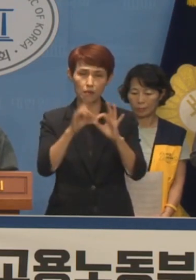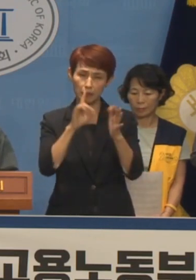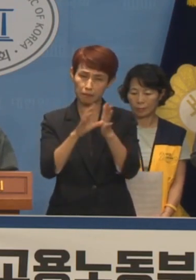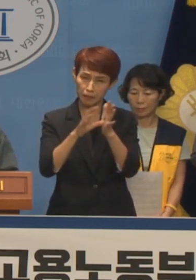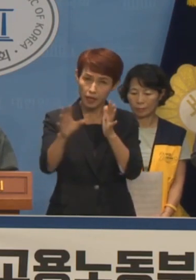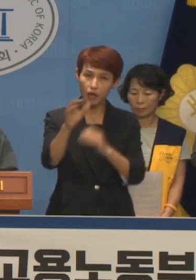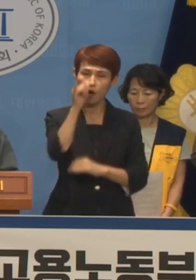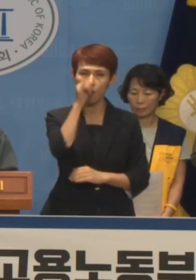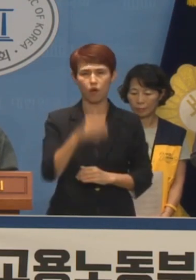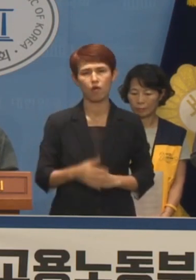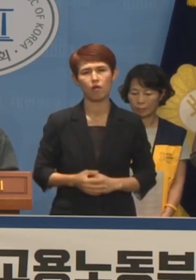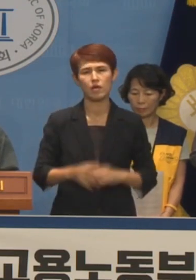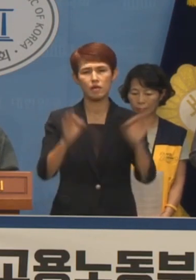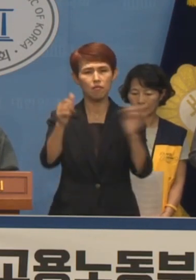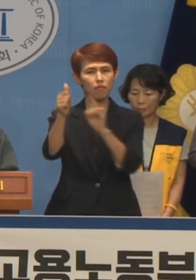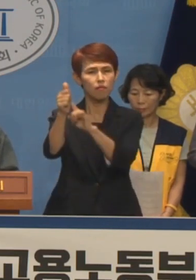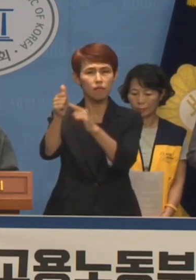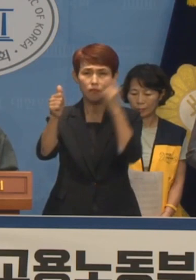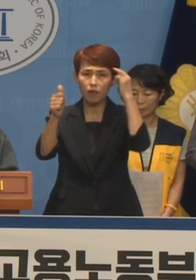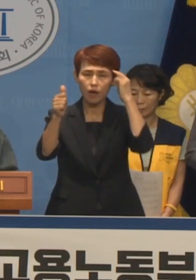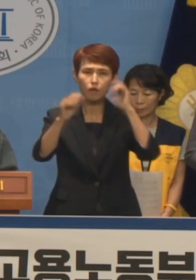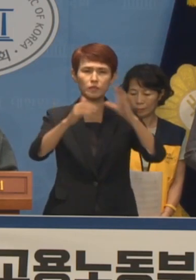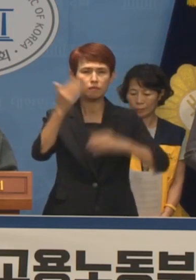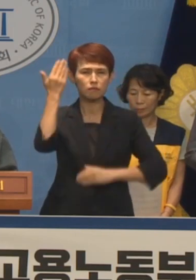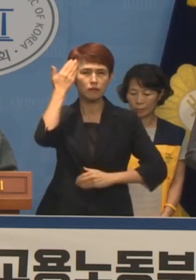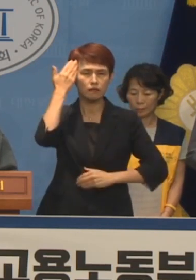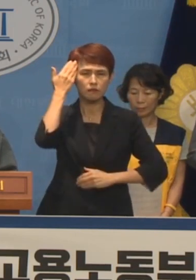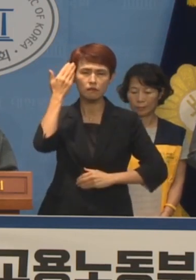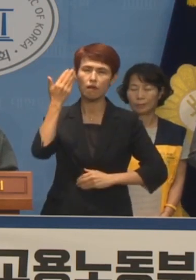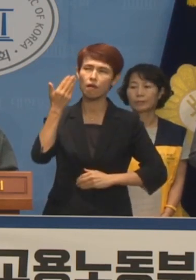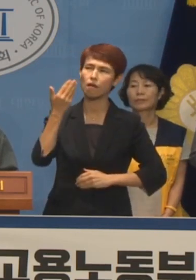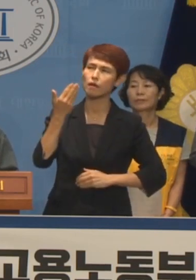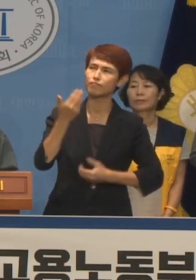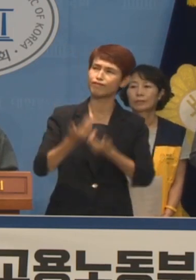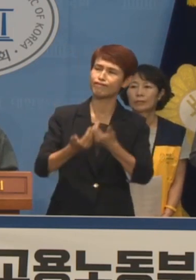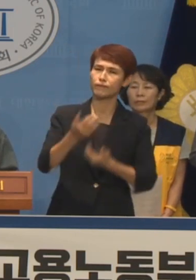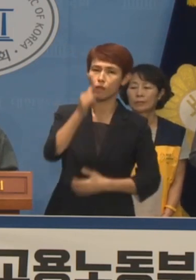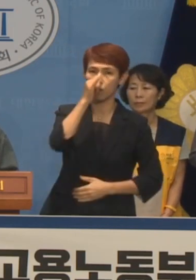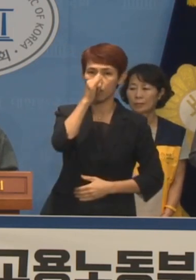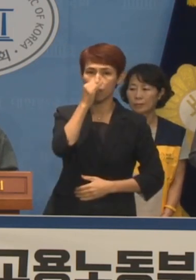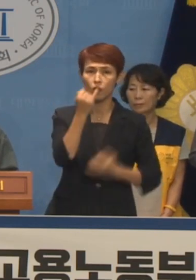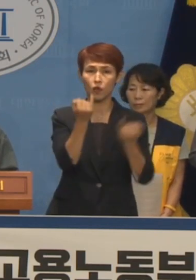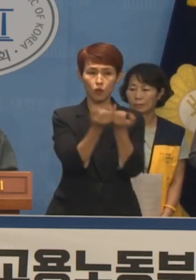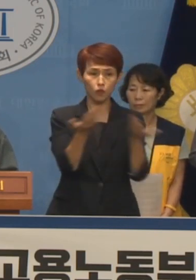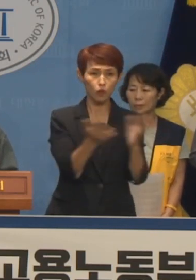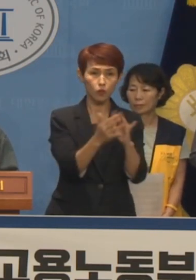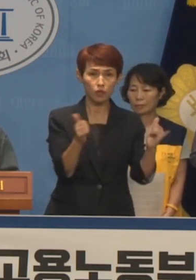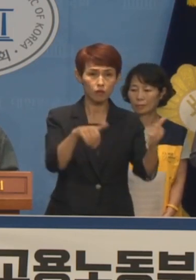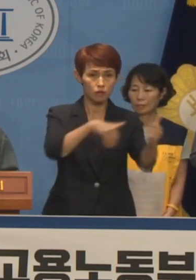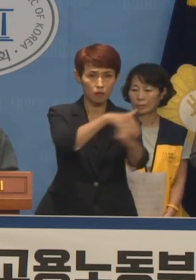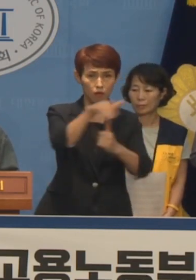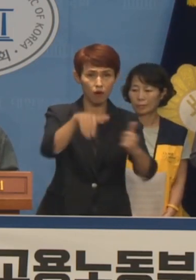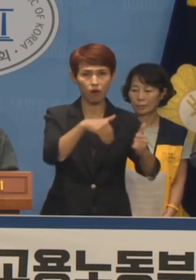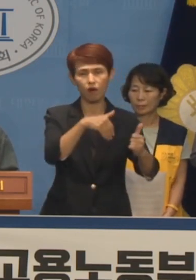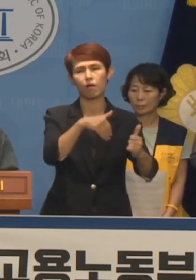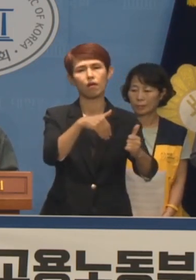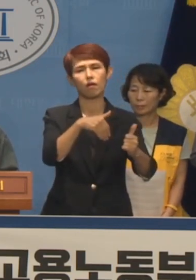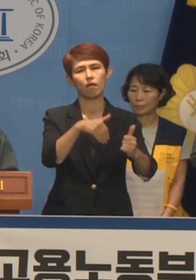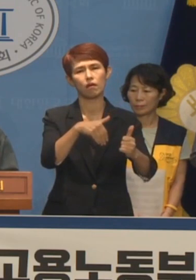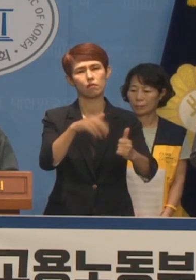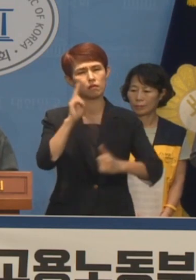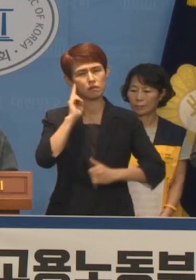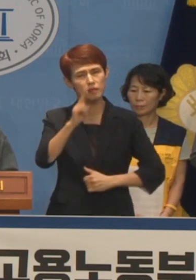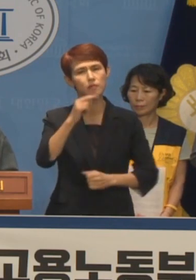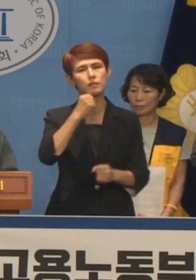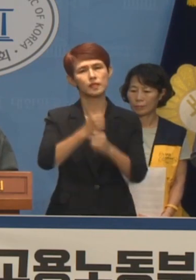김 후보자의 인식은 국민의 상식선을 넘었을 뿐만 아니라 여성 노동자들의 현실을 부정하며 더 참혹하게 만들